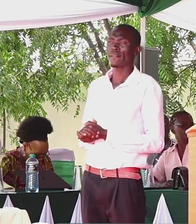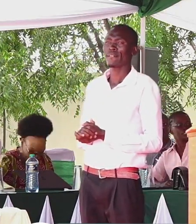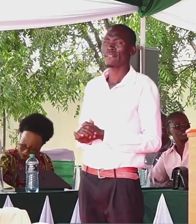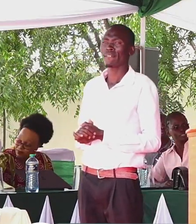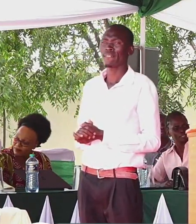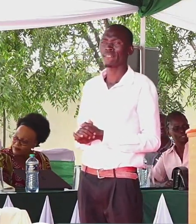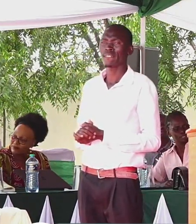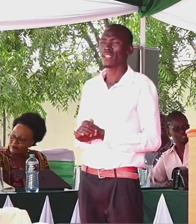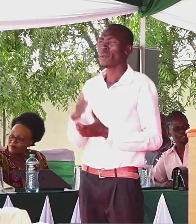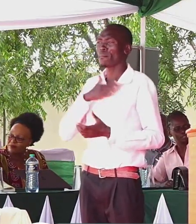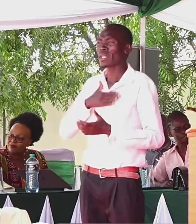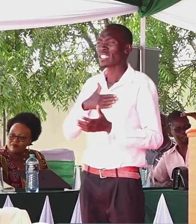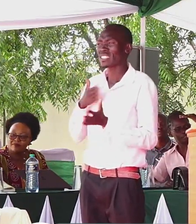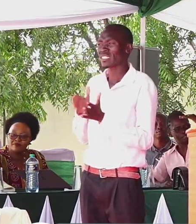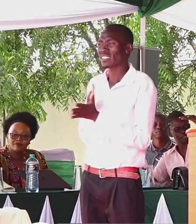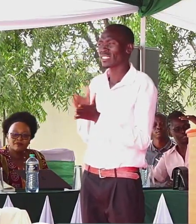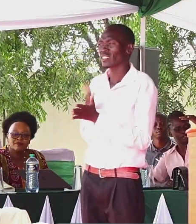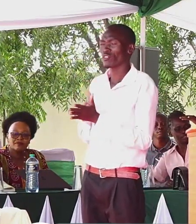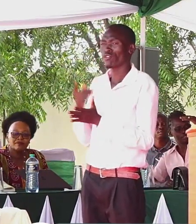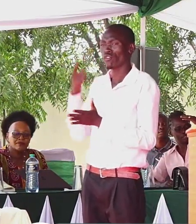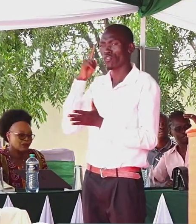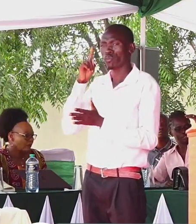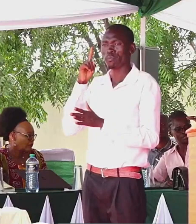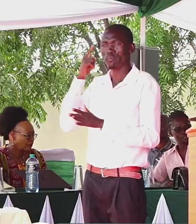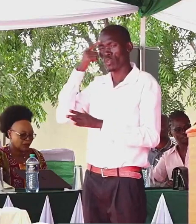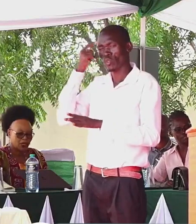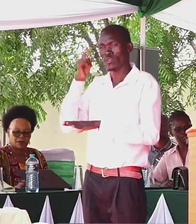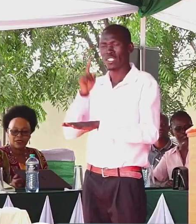Tafadhali tuhakikishe kwa sababu ya muda.